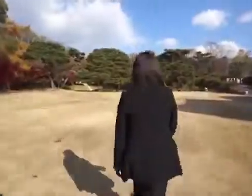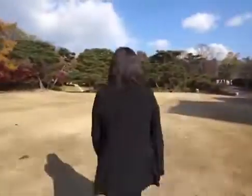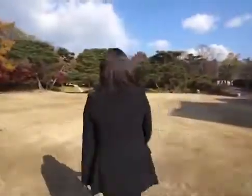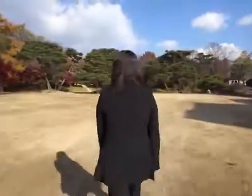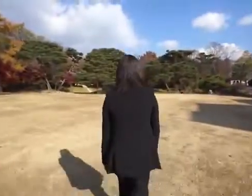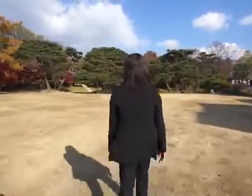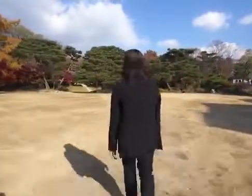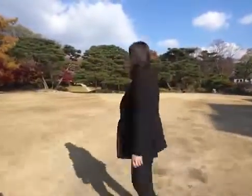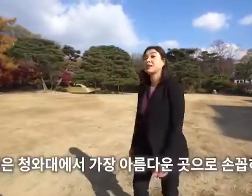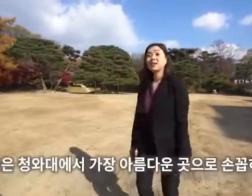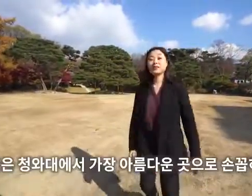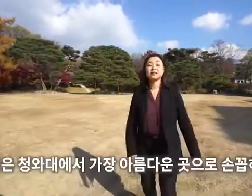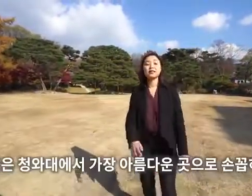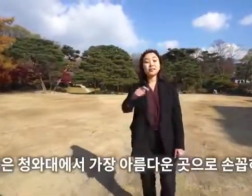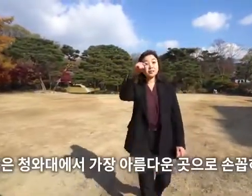가을 풍경으로 바뀐다.